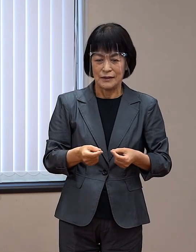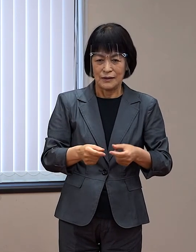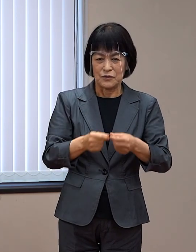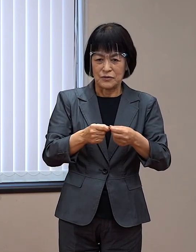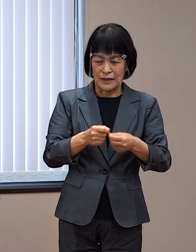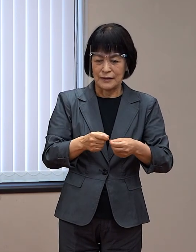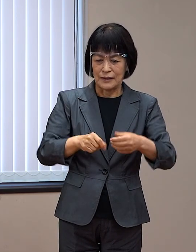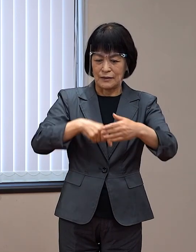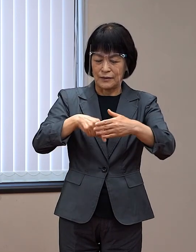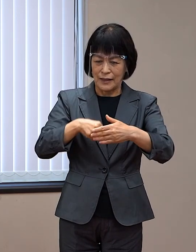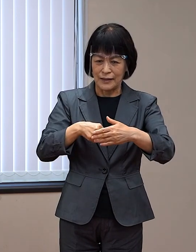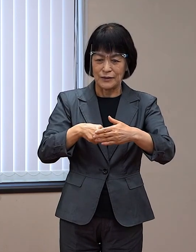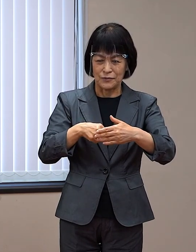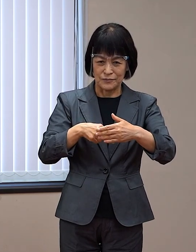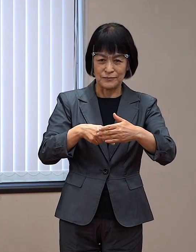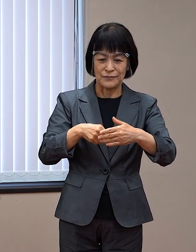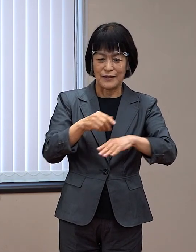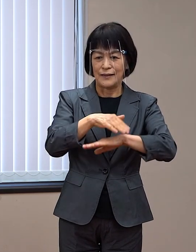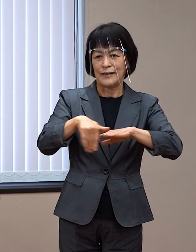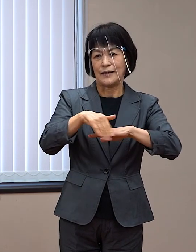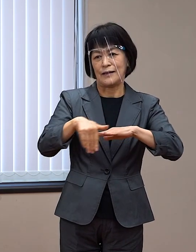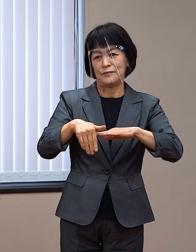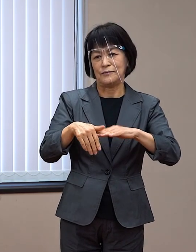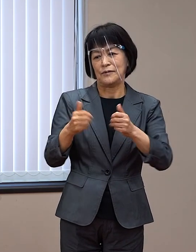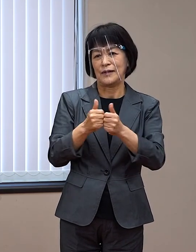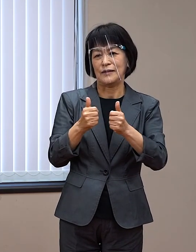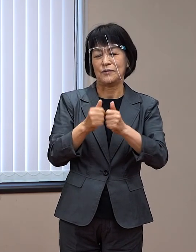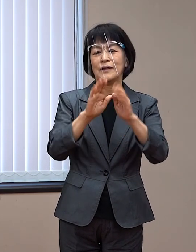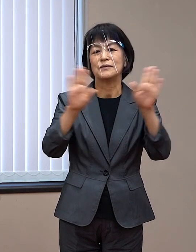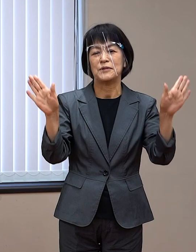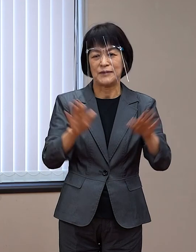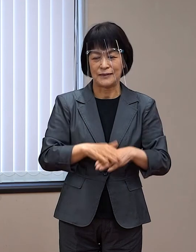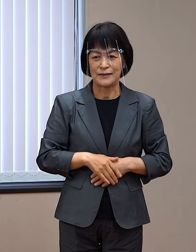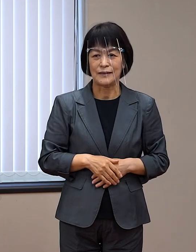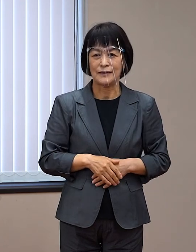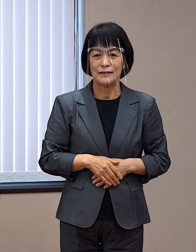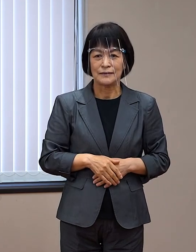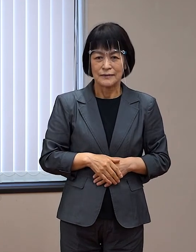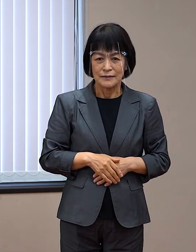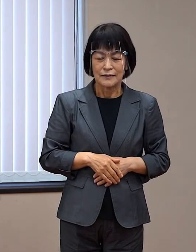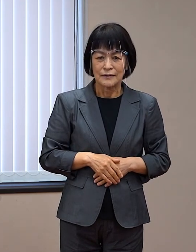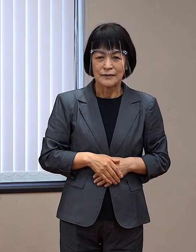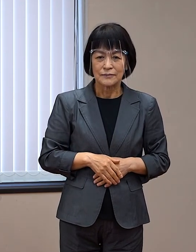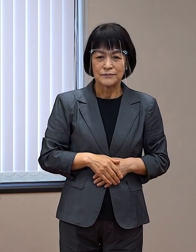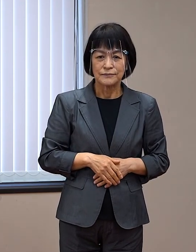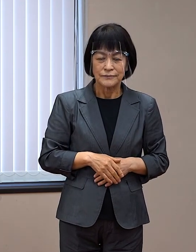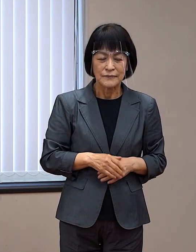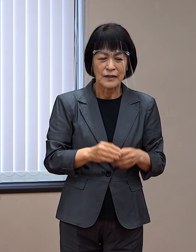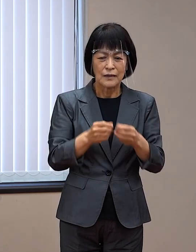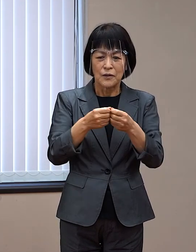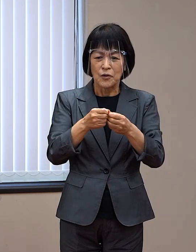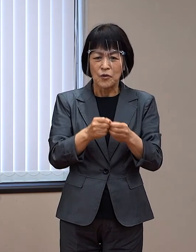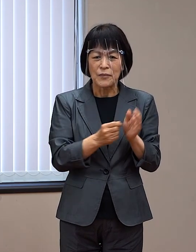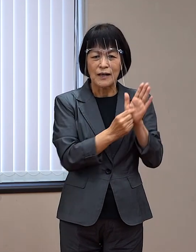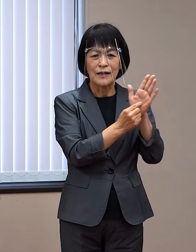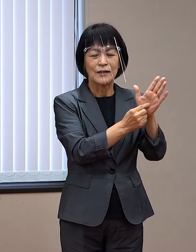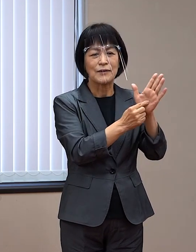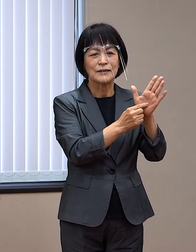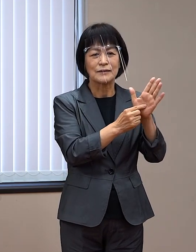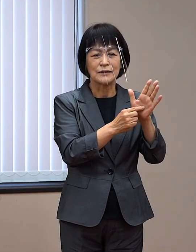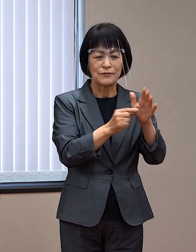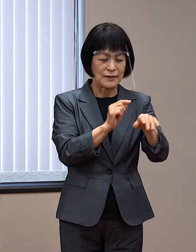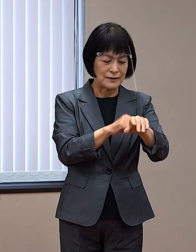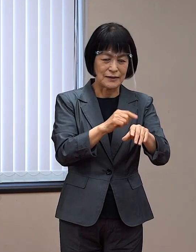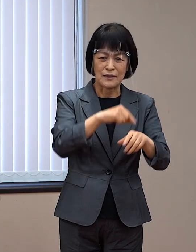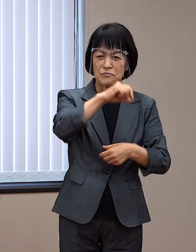内容、スケジュールの検討を進めたところであります。イベントには時間を要するもの